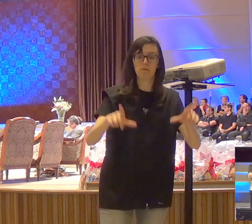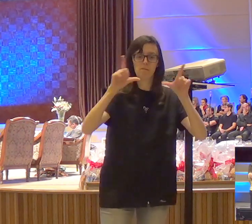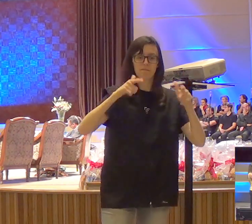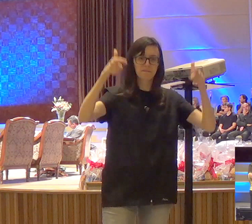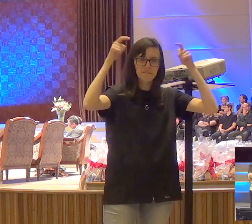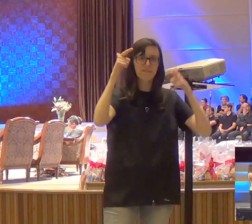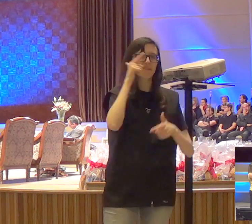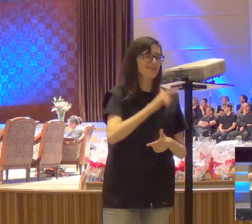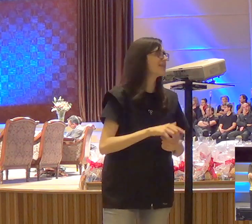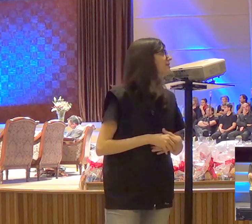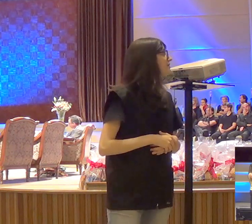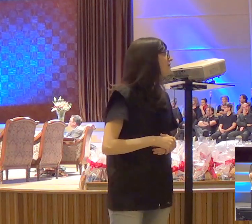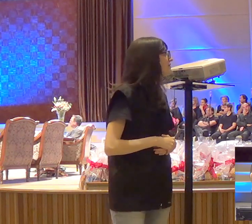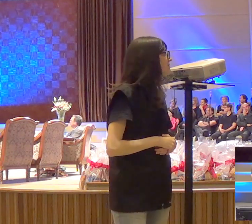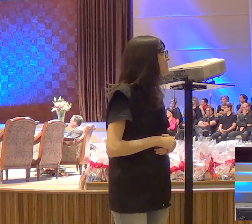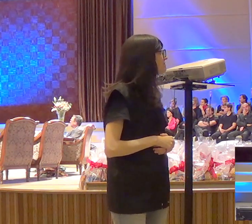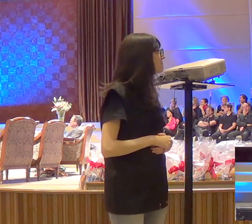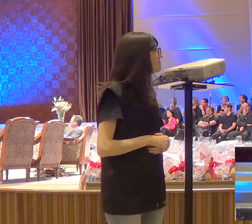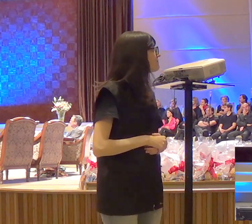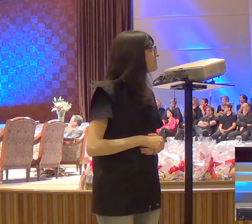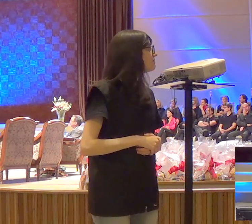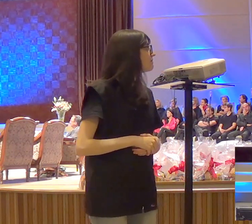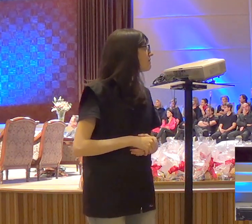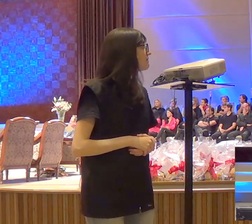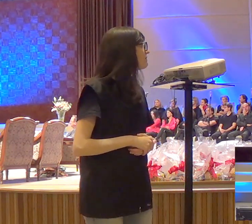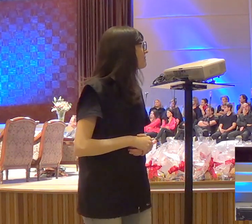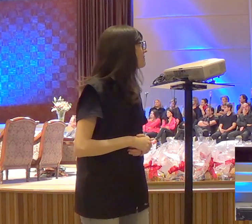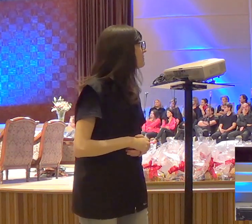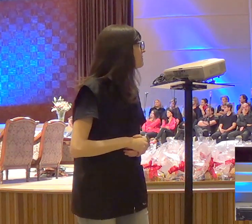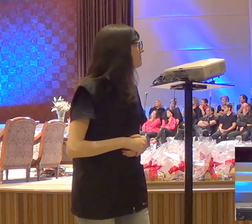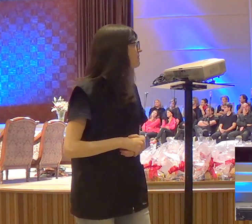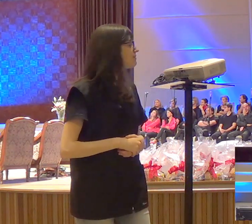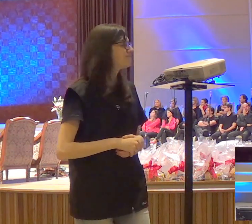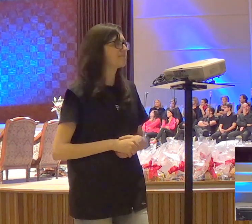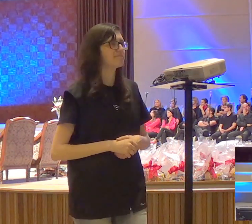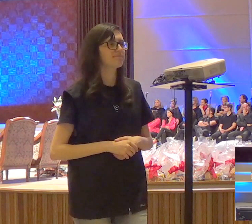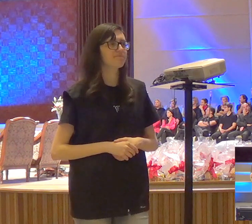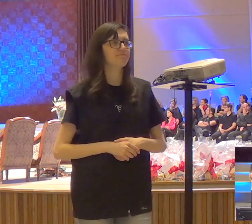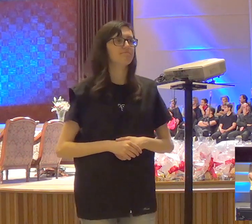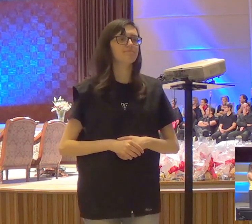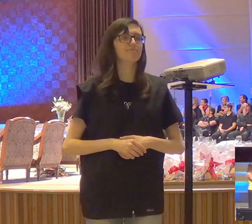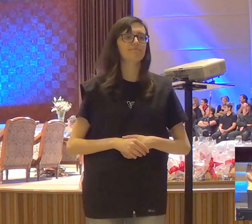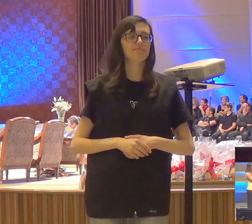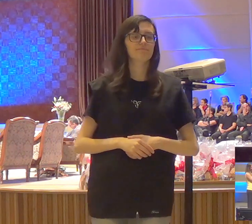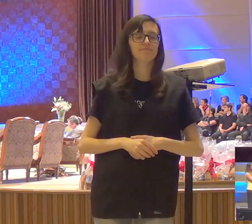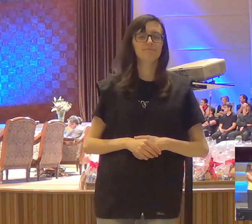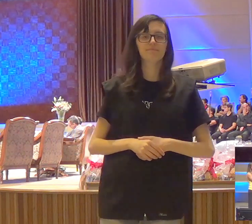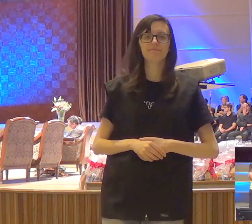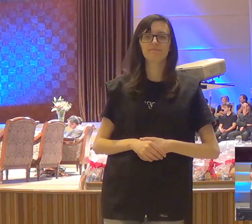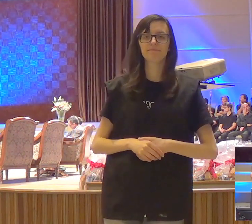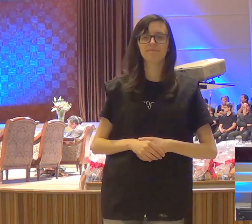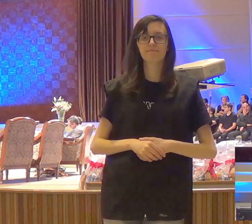more slide. There we go. Resultados. Okay. So we have a 95% employment rate for our students who are outside of